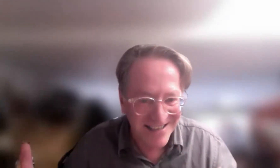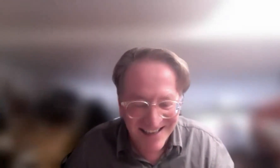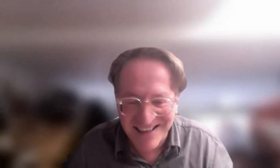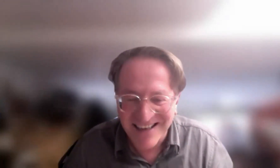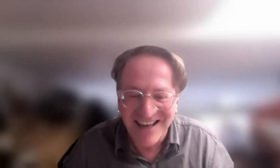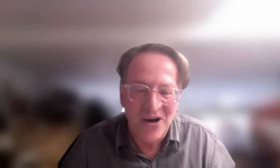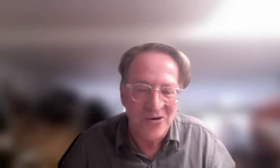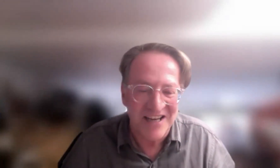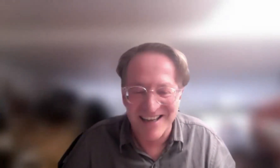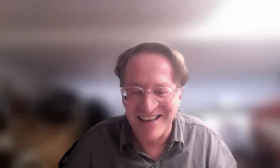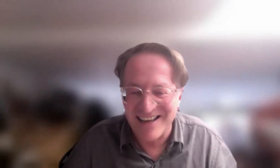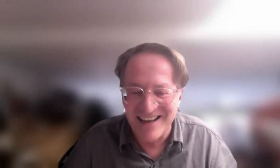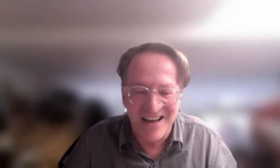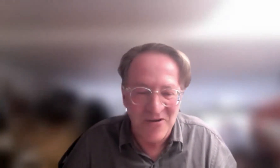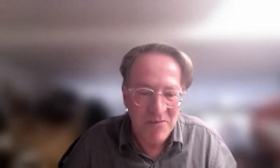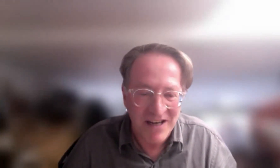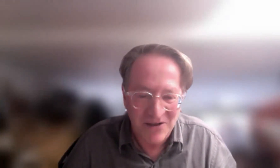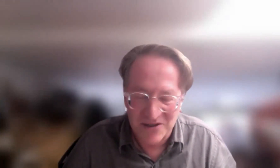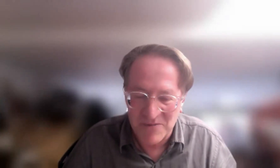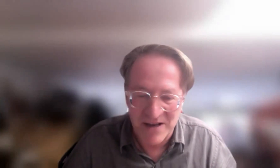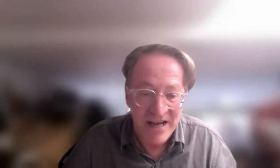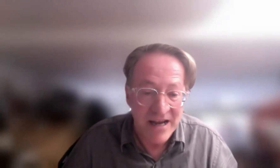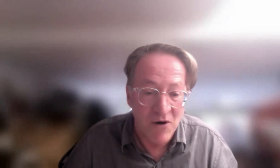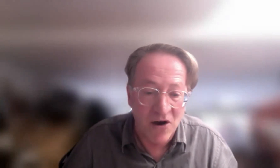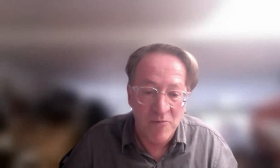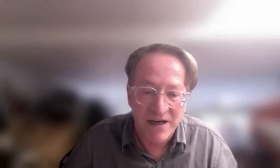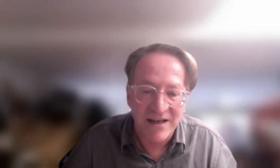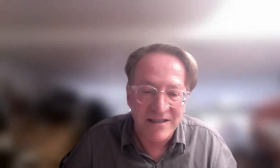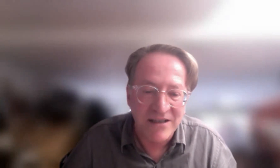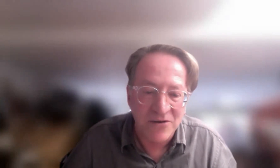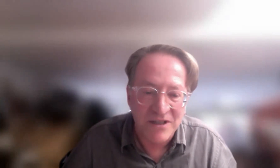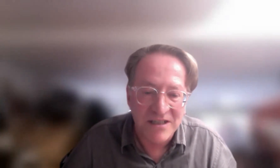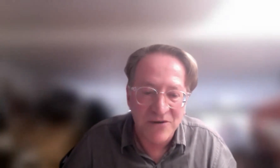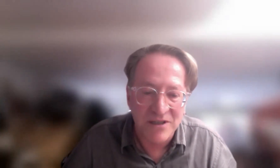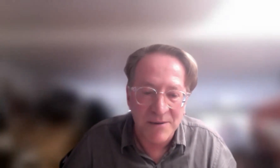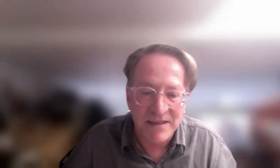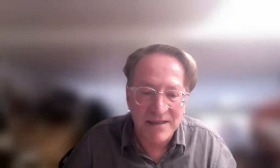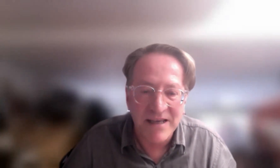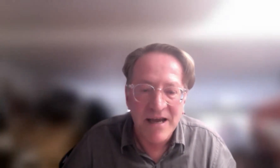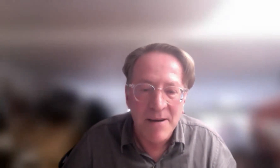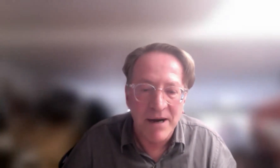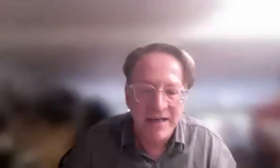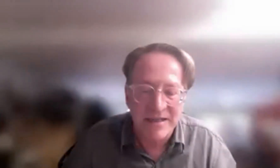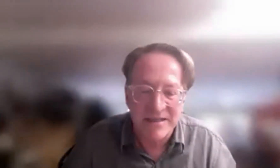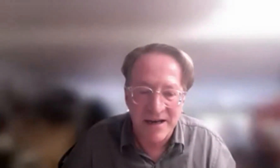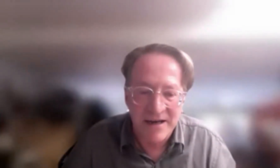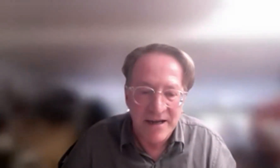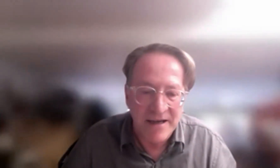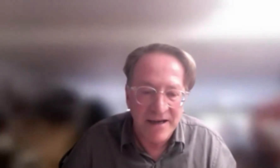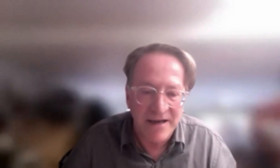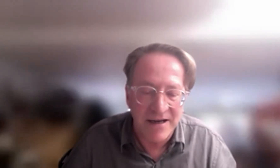las distancias, o sea que bienvenidos también. Voy a compartirles entonces en nuestra pantalla para